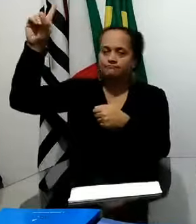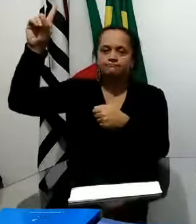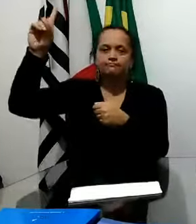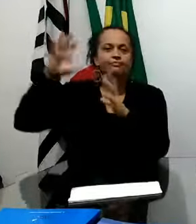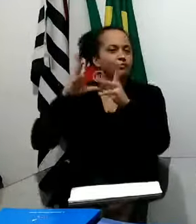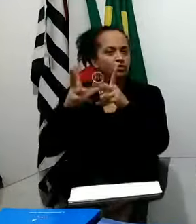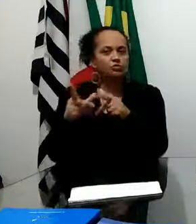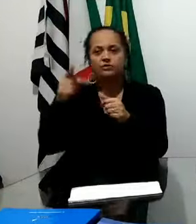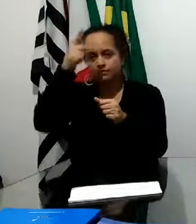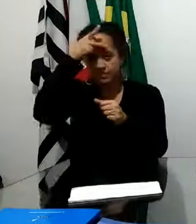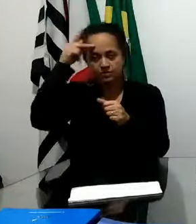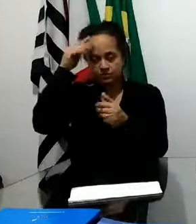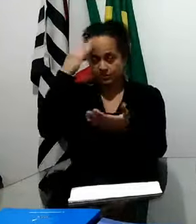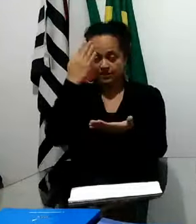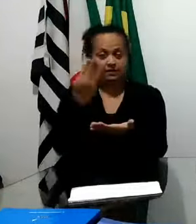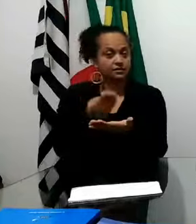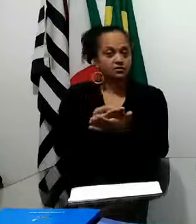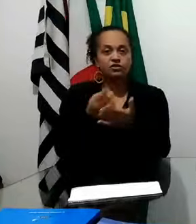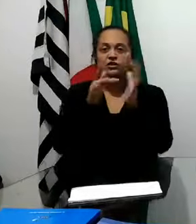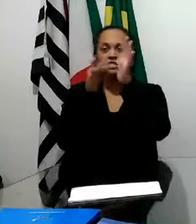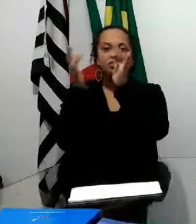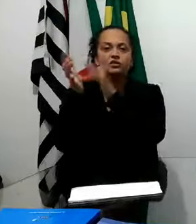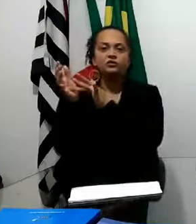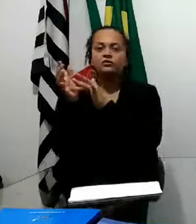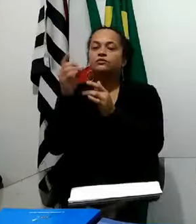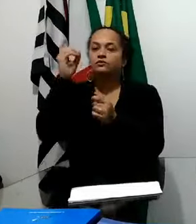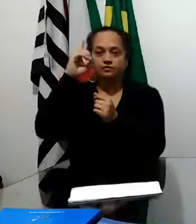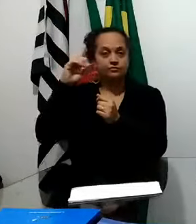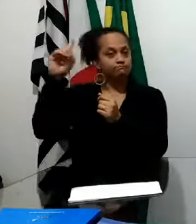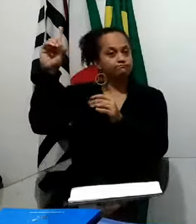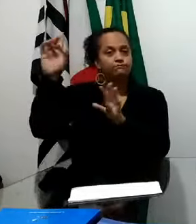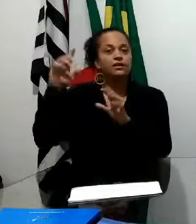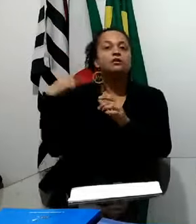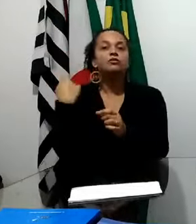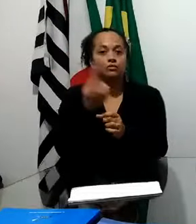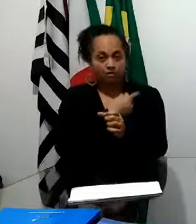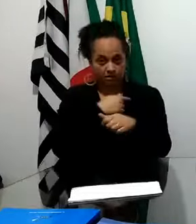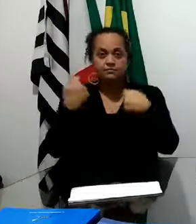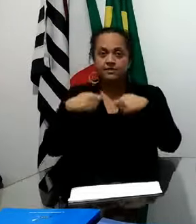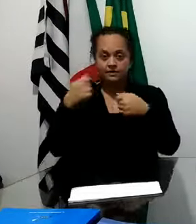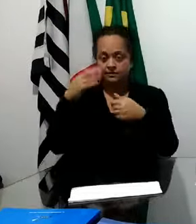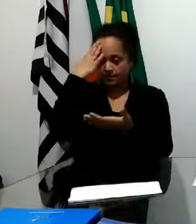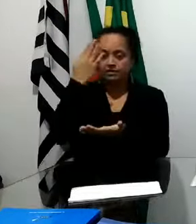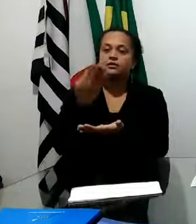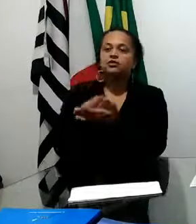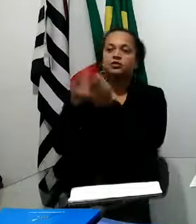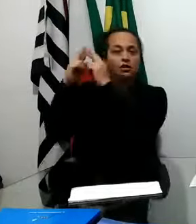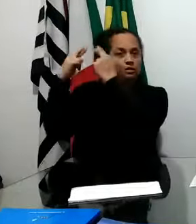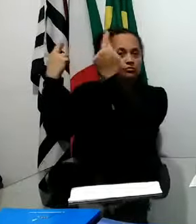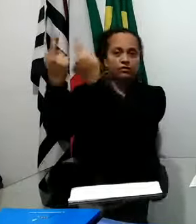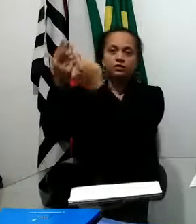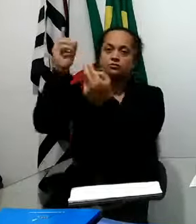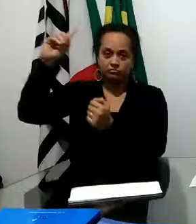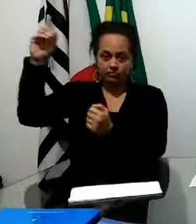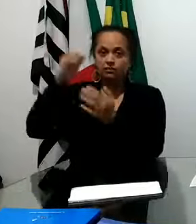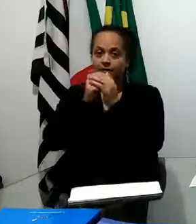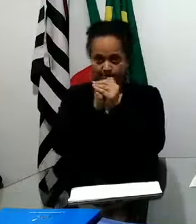Cristo como Senhor e Salvador. Um novo céu e uma nova terra. Amém? E eu quero encorajar você